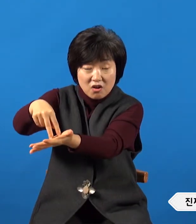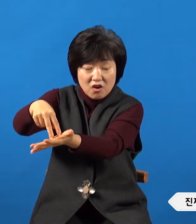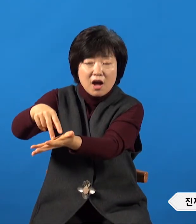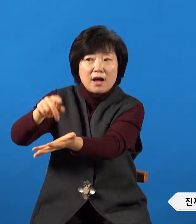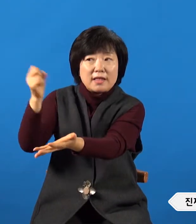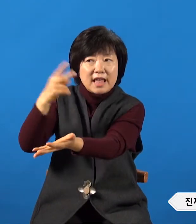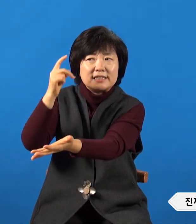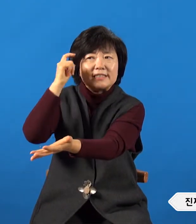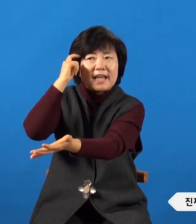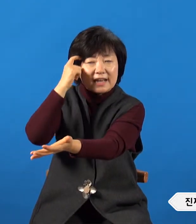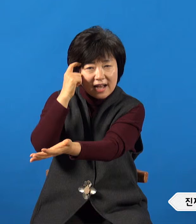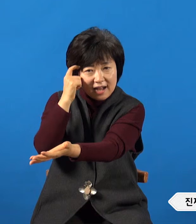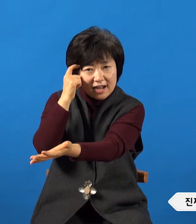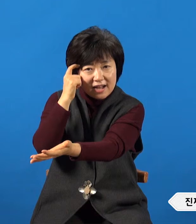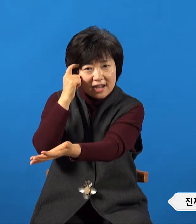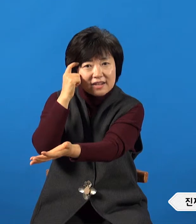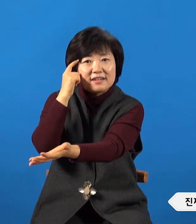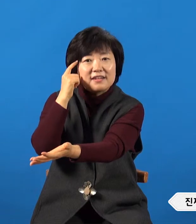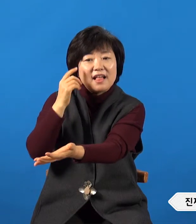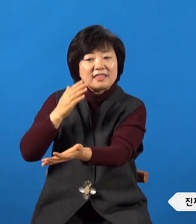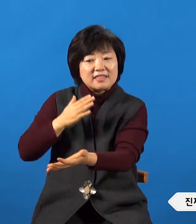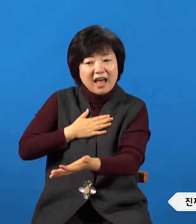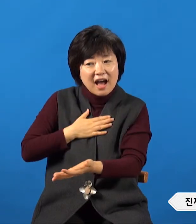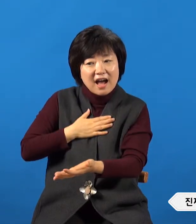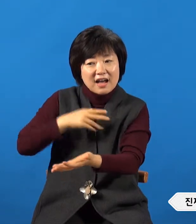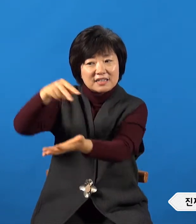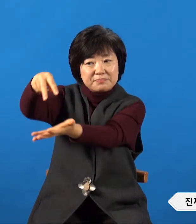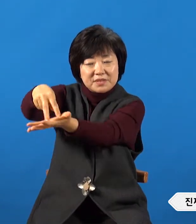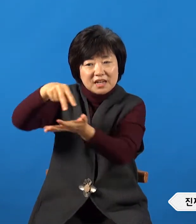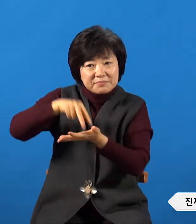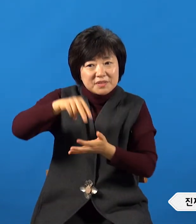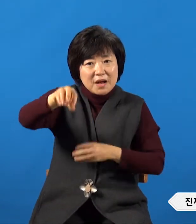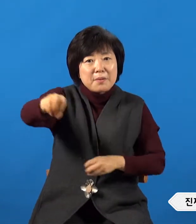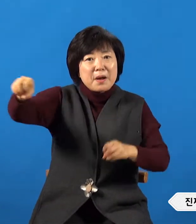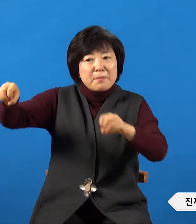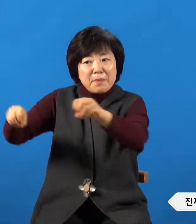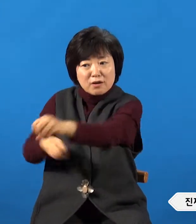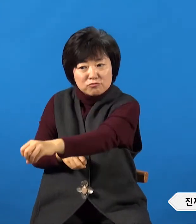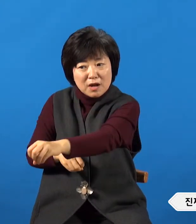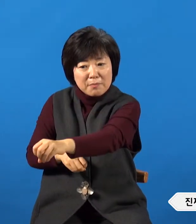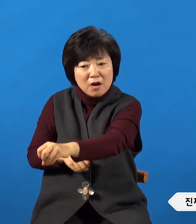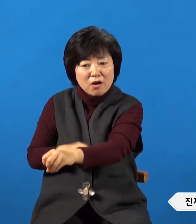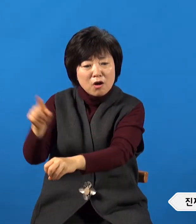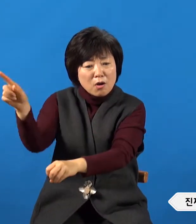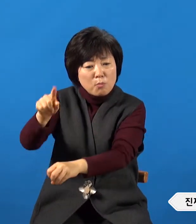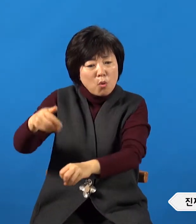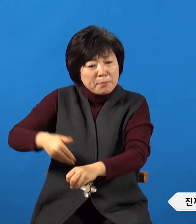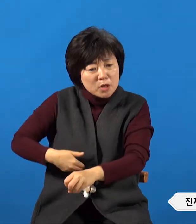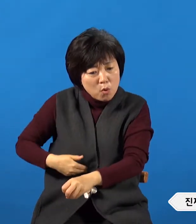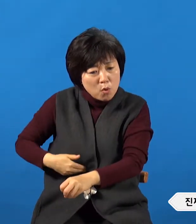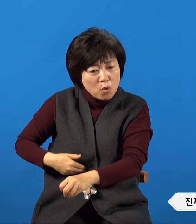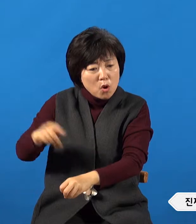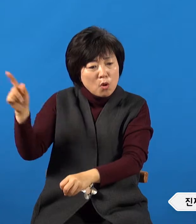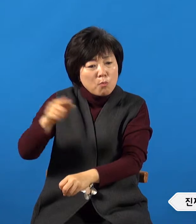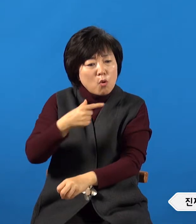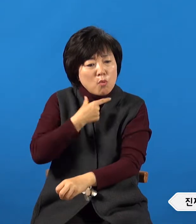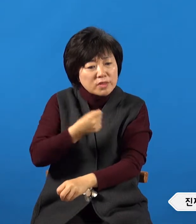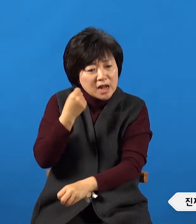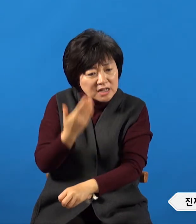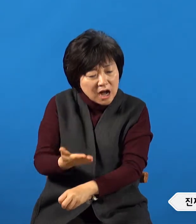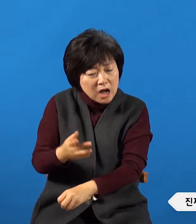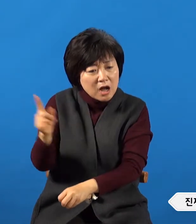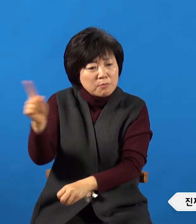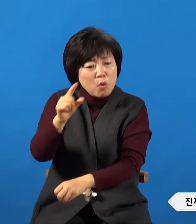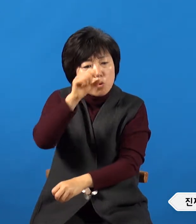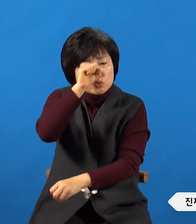번 더 생각해 보아야 합니다. 나라면 그 상황에서 무엇을 원할까? 무엇을 필요로 할까?